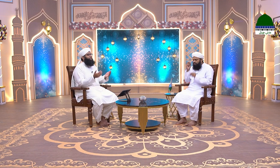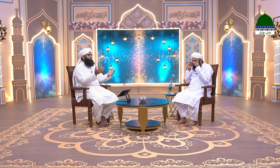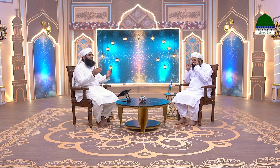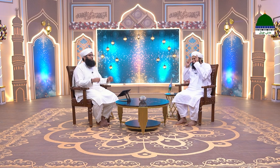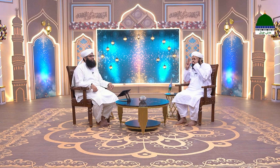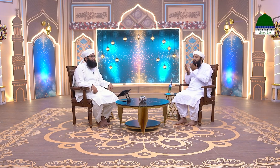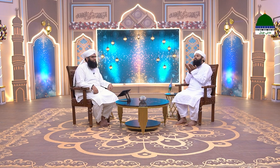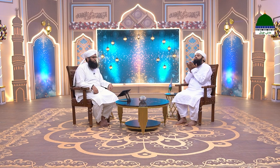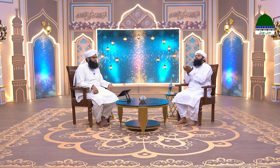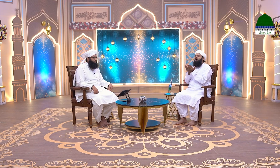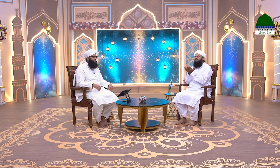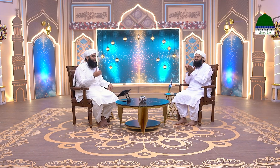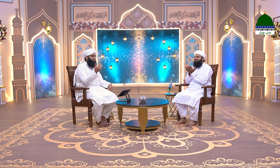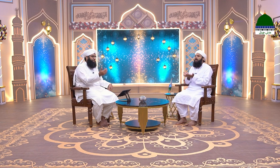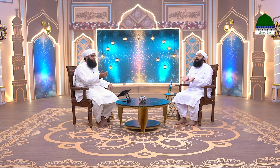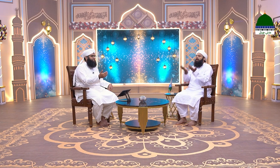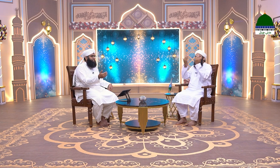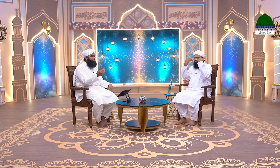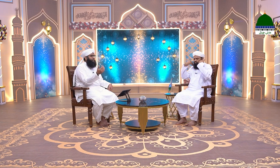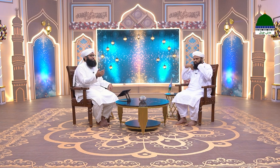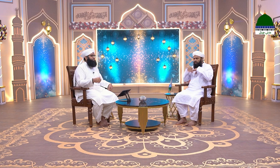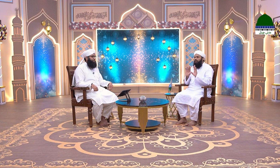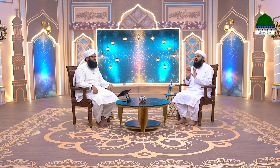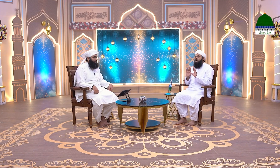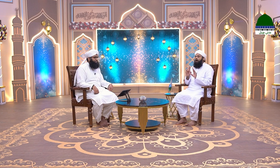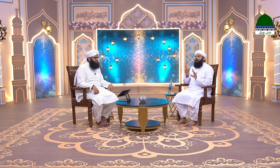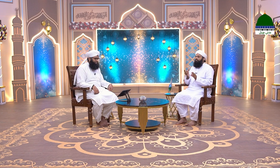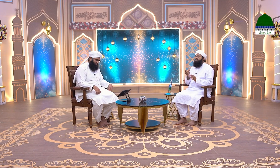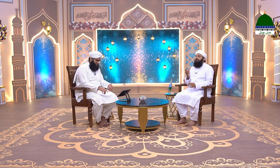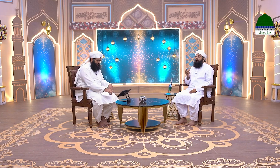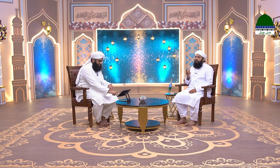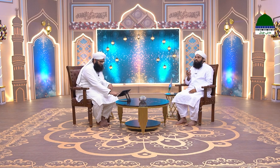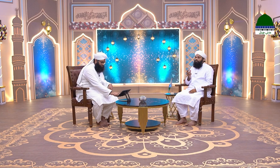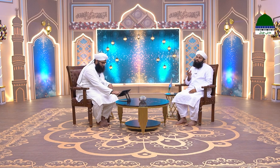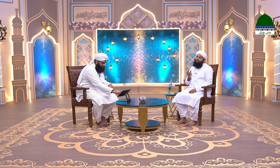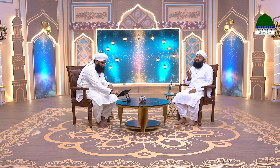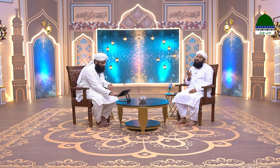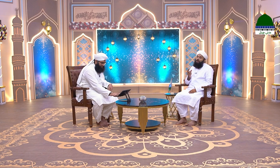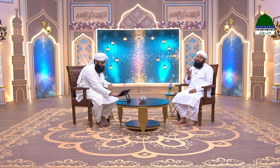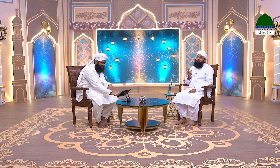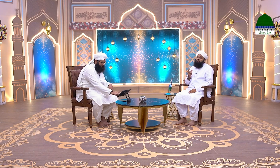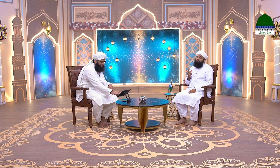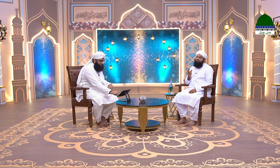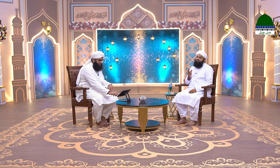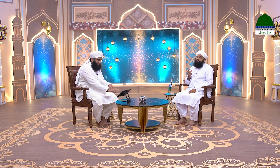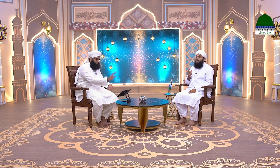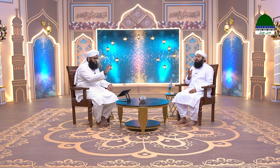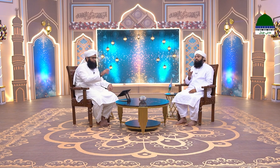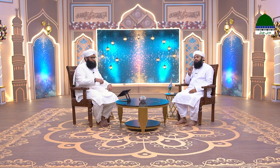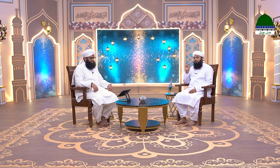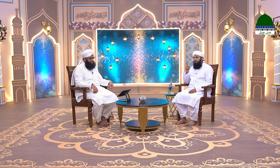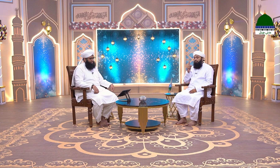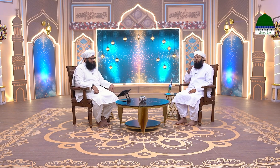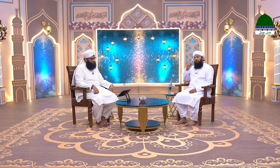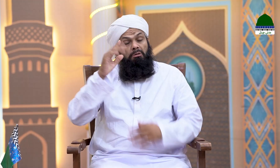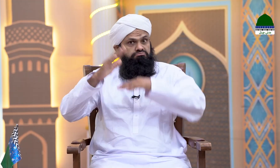پڑھتے، الحمدللہ الذی احیانا بعدما اماتنا والیہ النشور، یعنی تمام تعریفیں